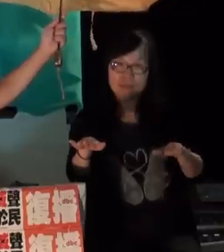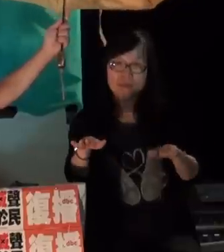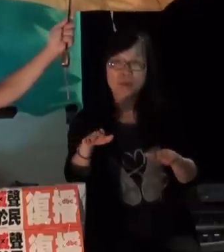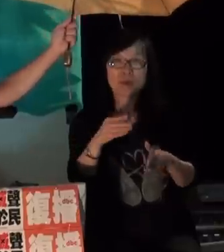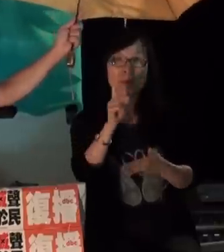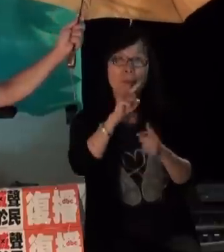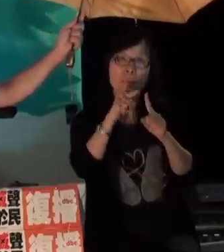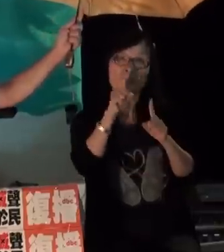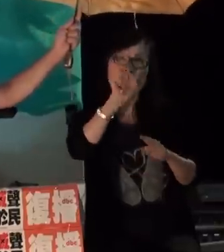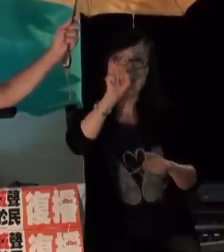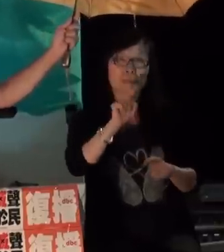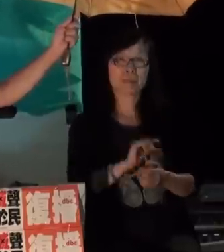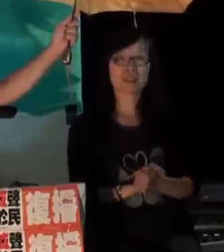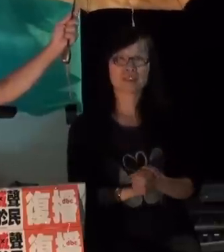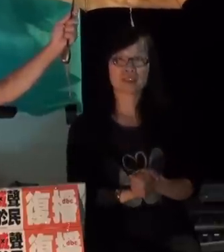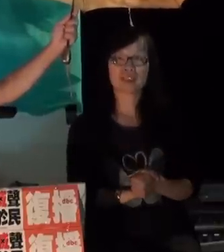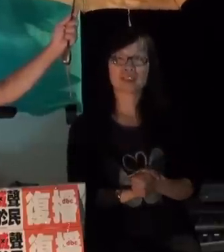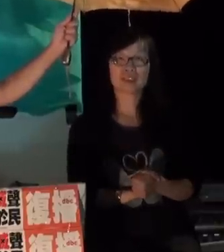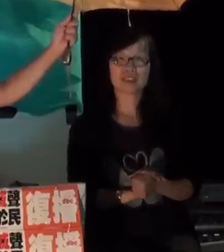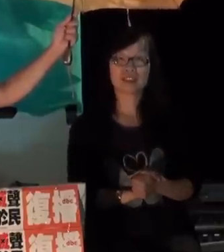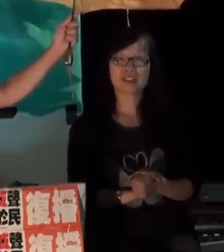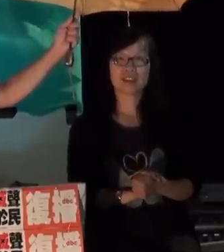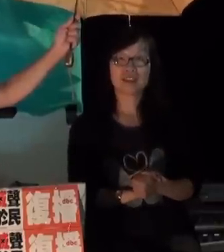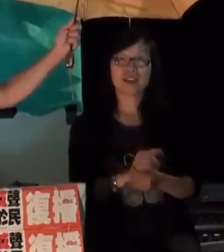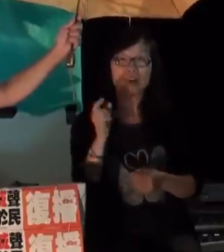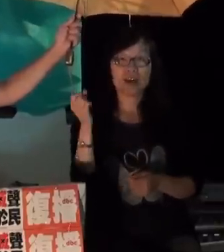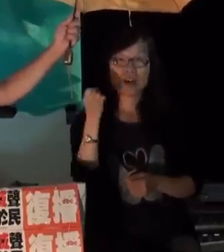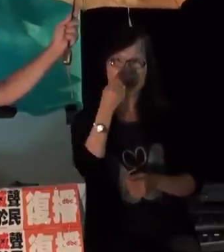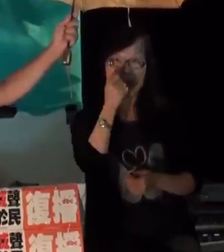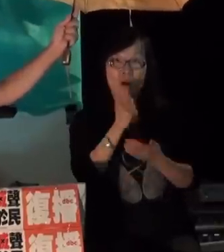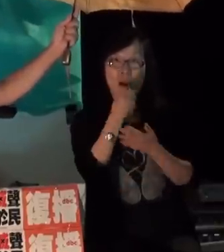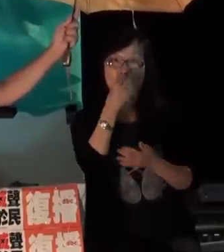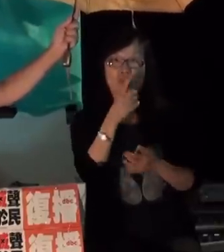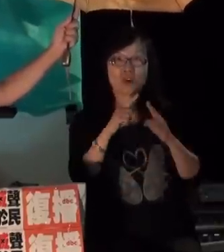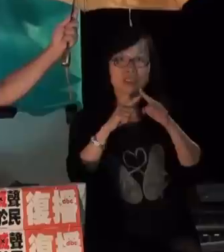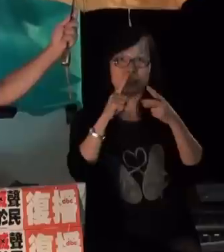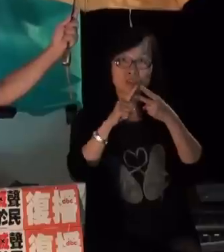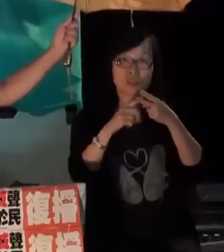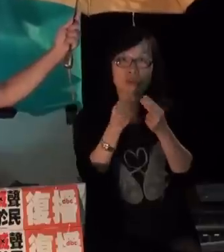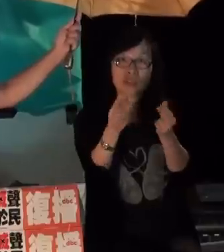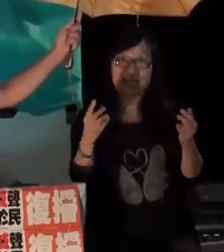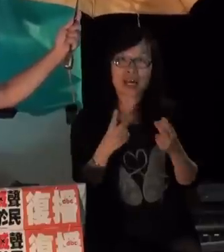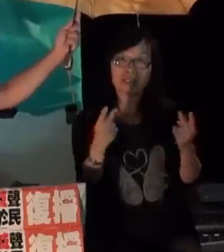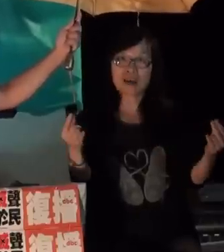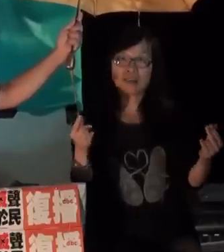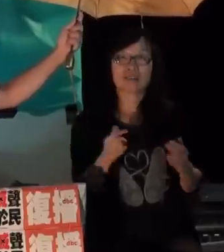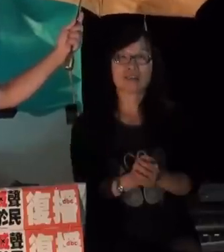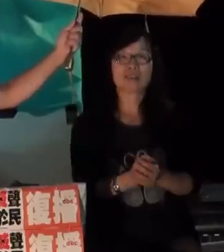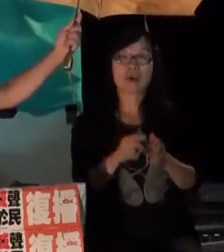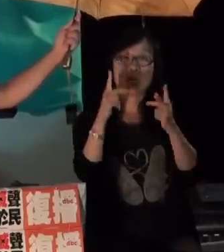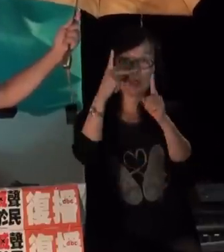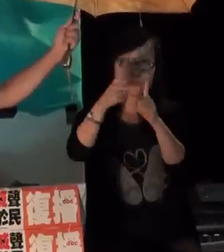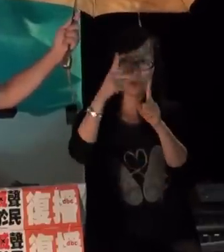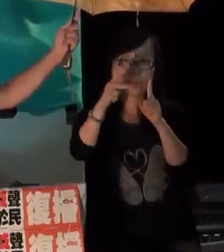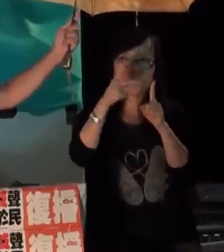呢？係嘛？ 其實我好奇嘅嗱，香港有人造沙灘，有人工嘅沙灘咧，而家屯門黃金海岸，其實 即